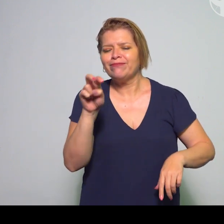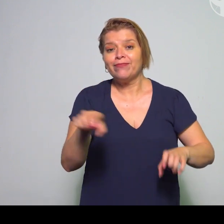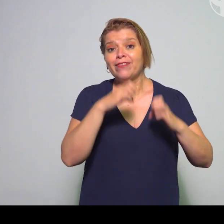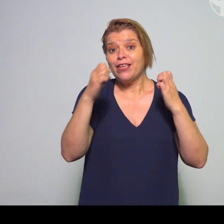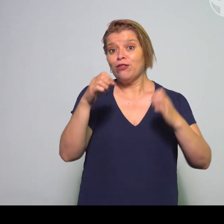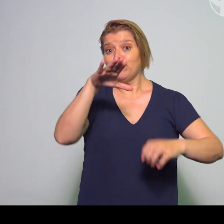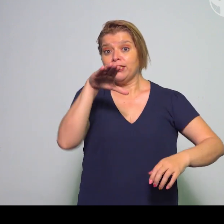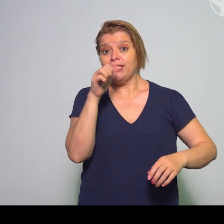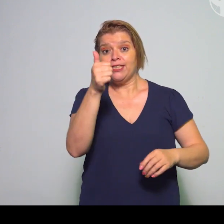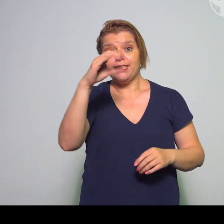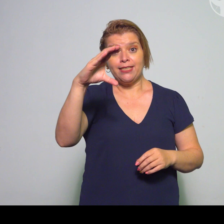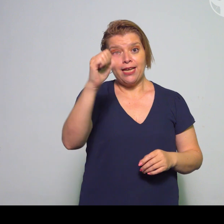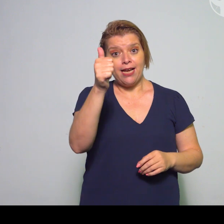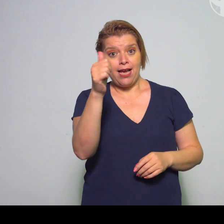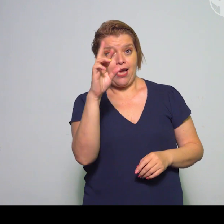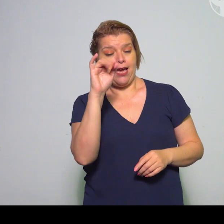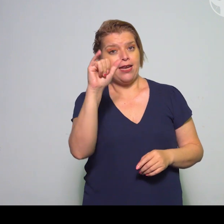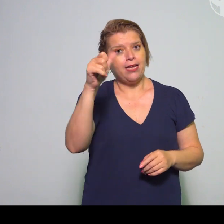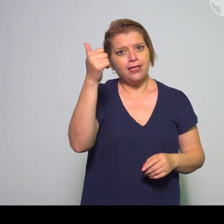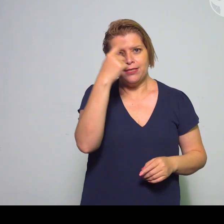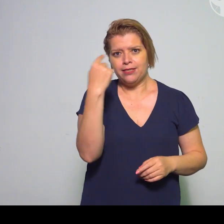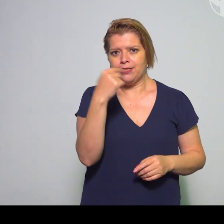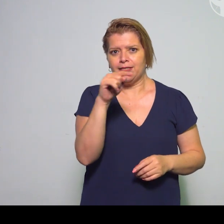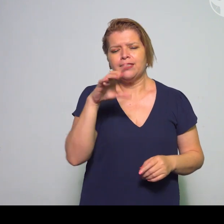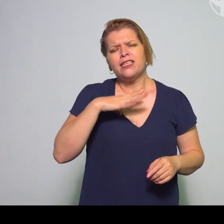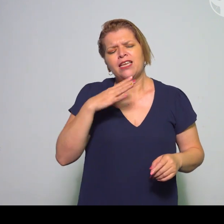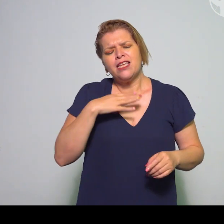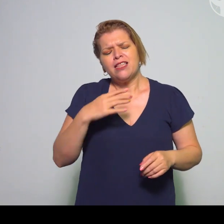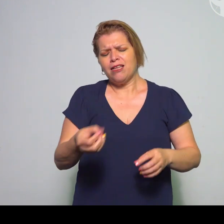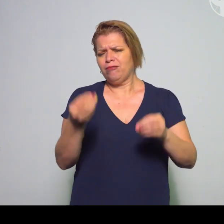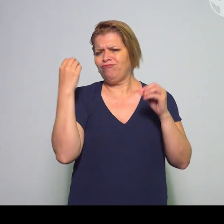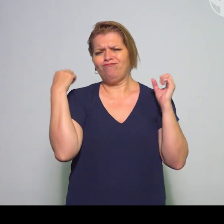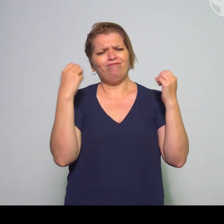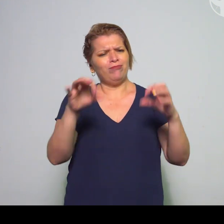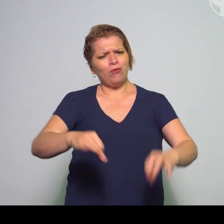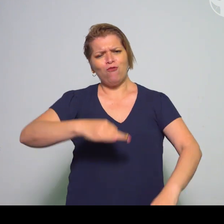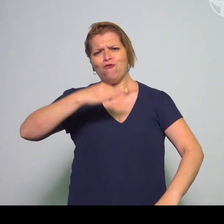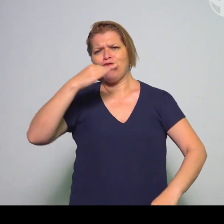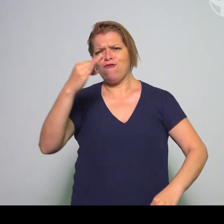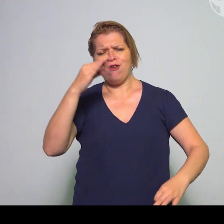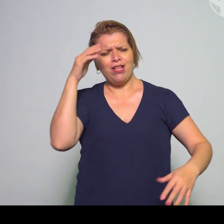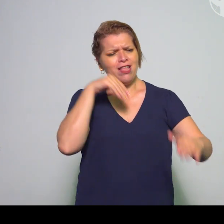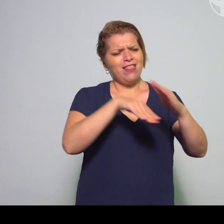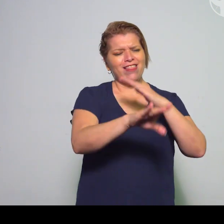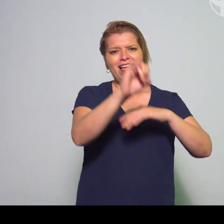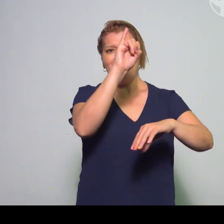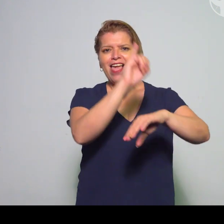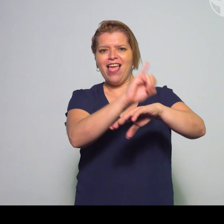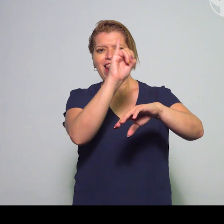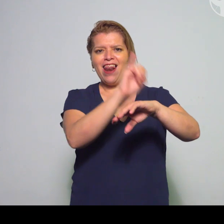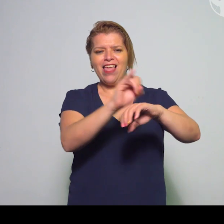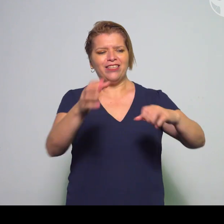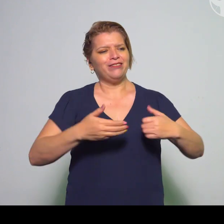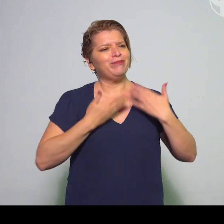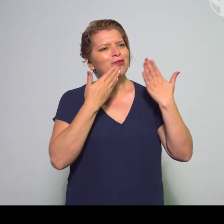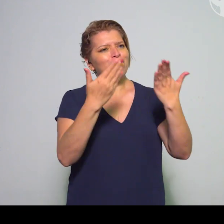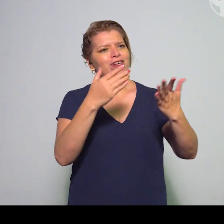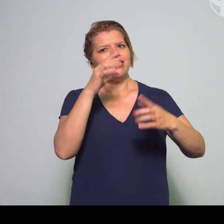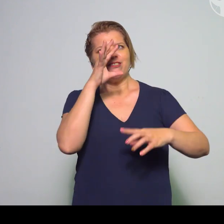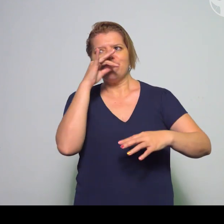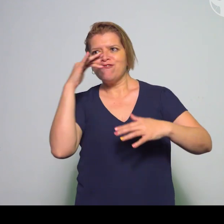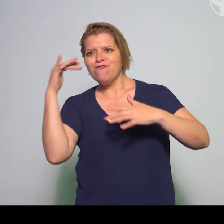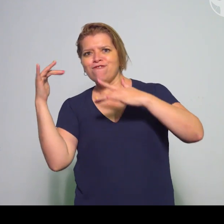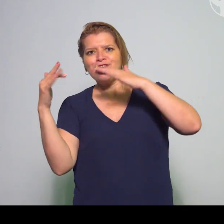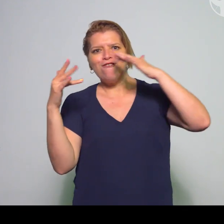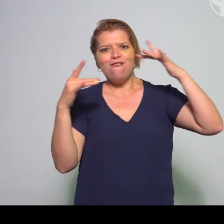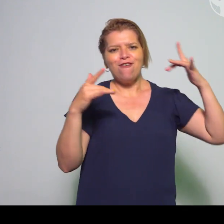necesitemos. Zacarías tuvo el privilegio de entrar al templo, a ser elegido para ofrecer el incienso.